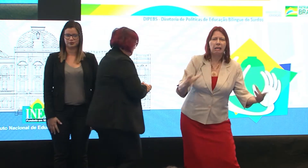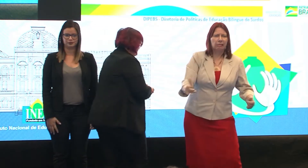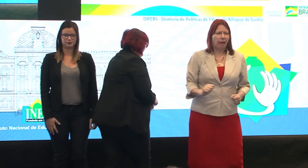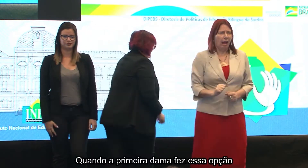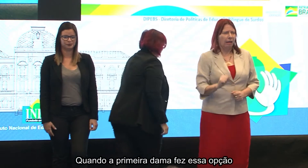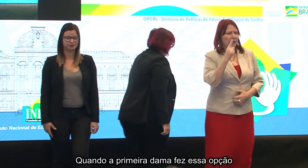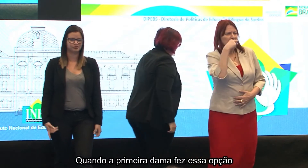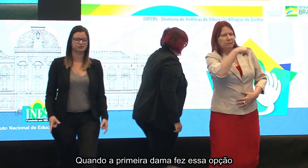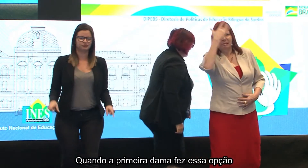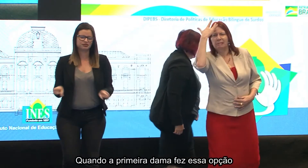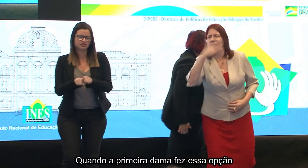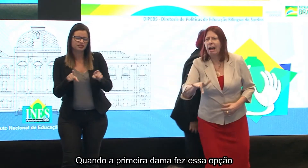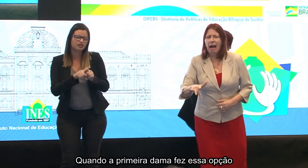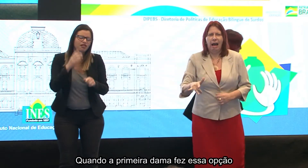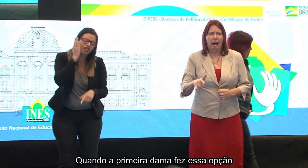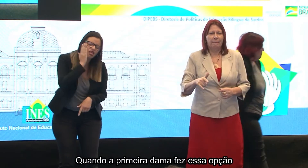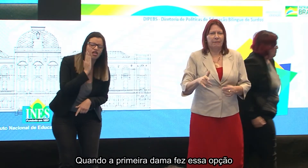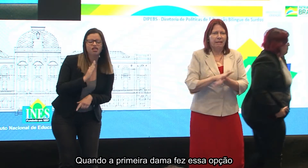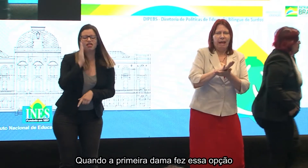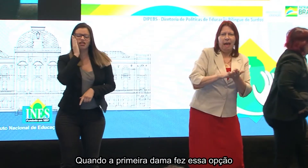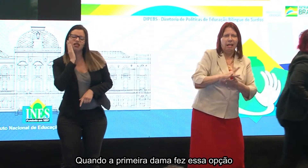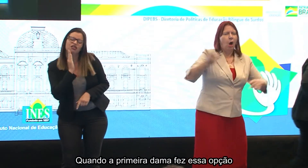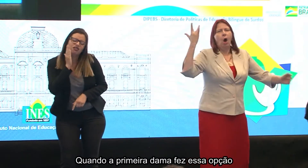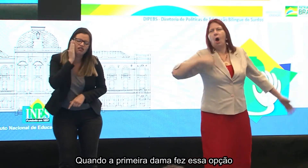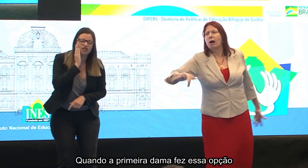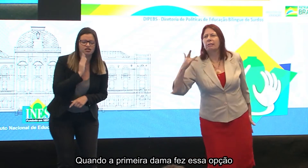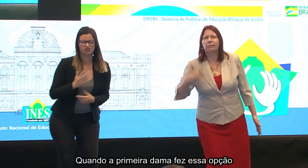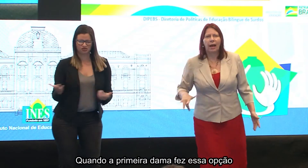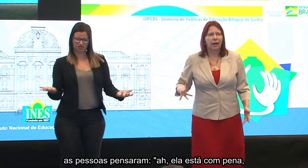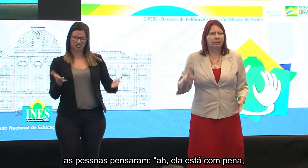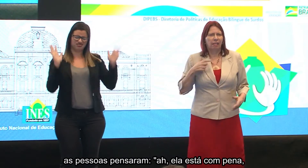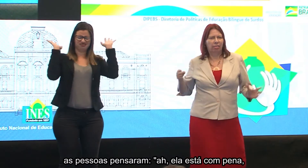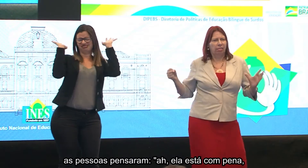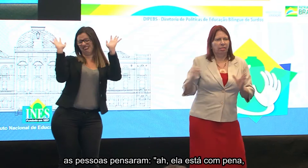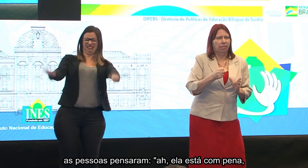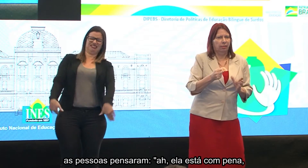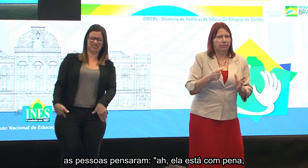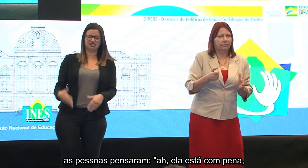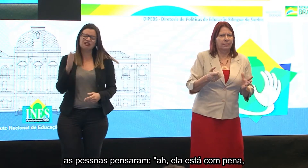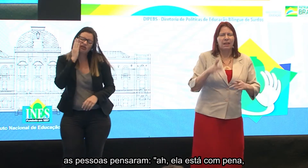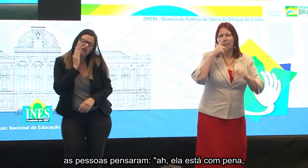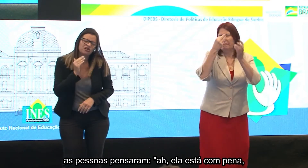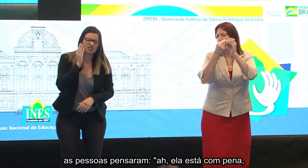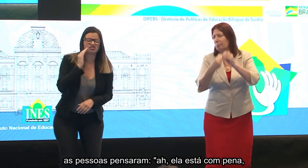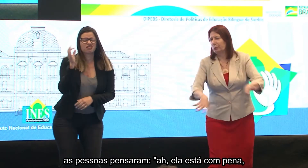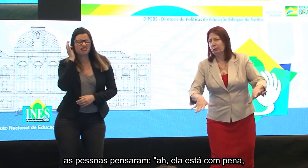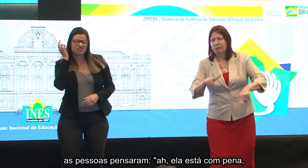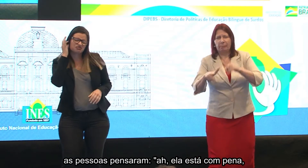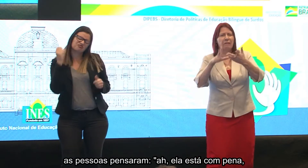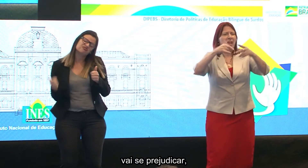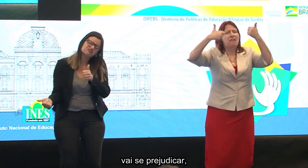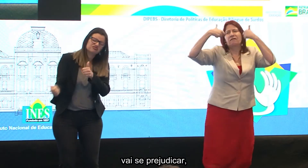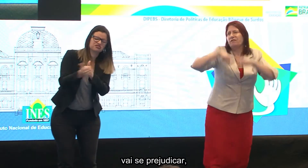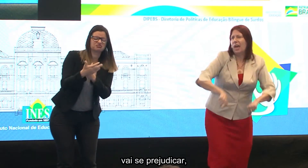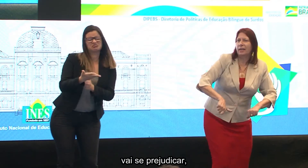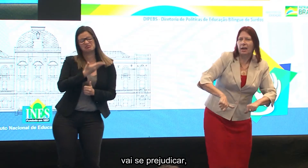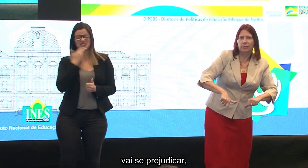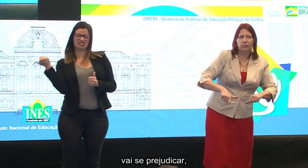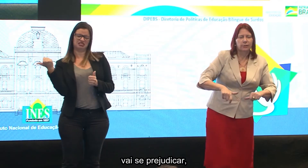E quando a primeira-dama fez essa opção, as pessoas pensaram, ela está com pena, vai se